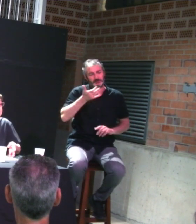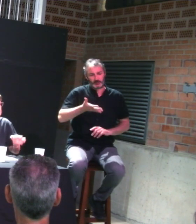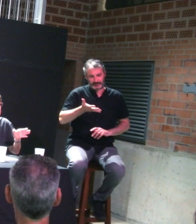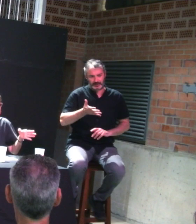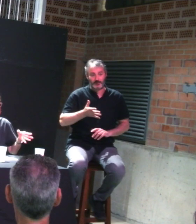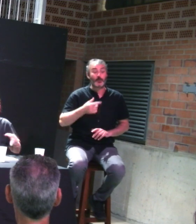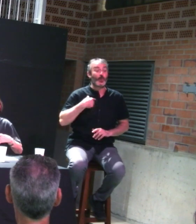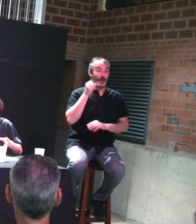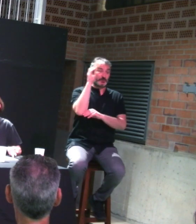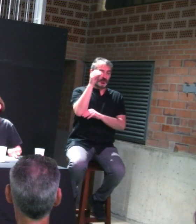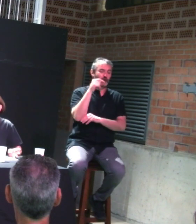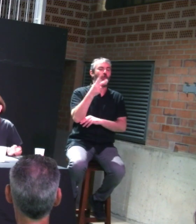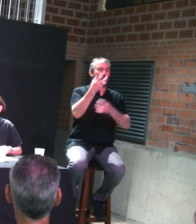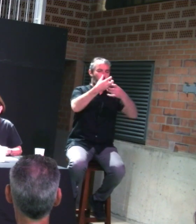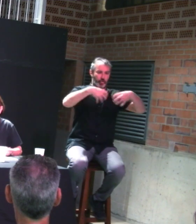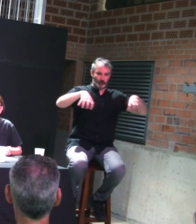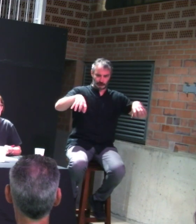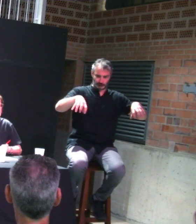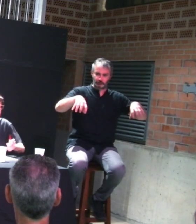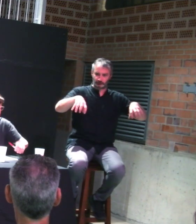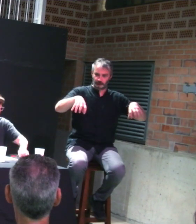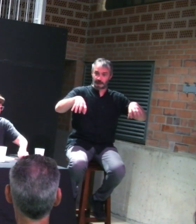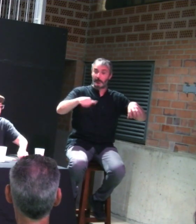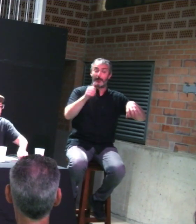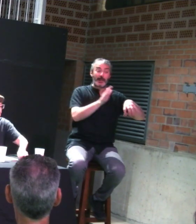he dividido mi exposición en dos apartados. Voy a hablar